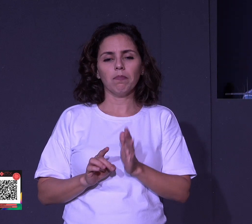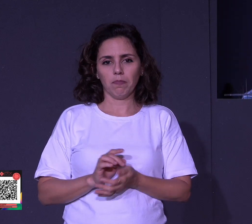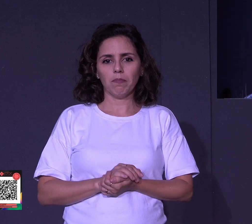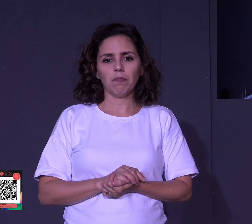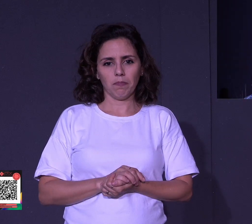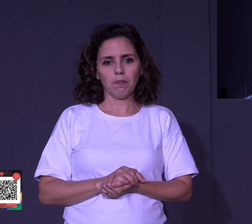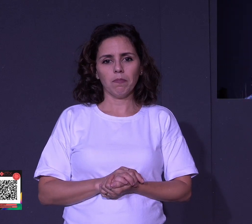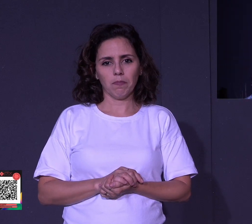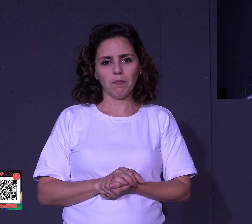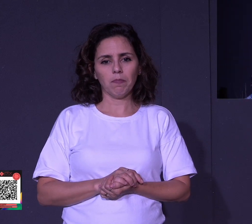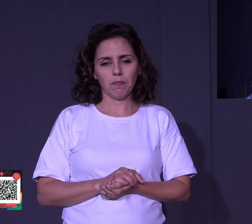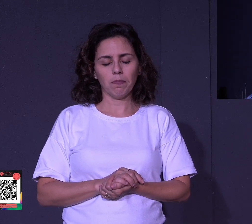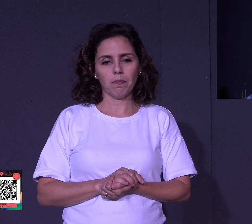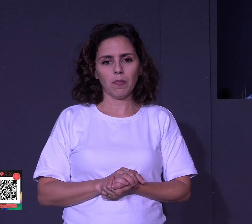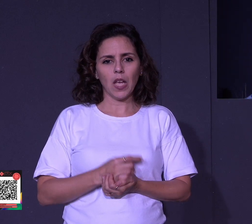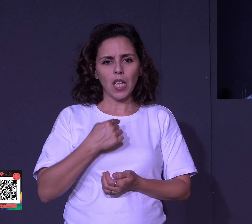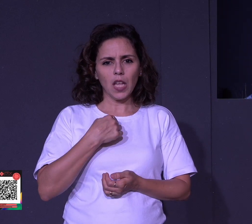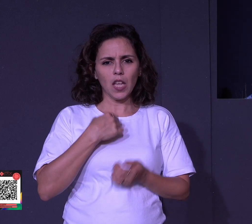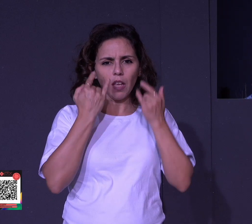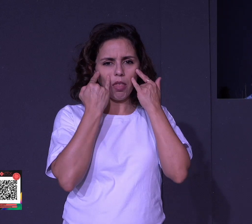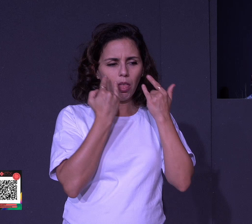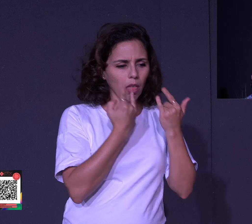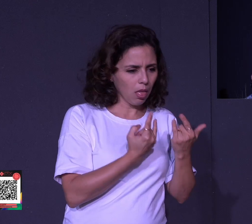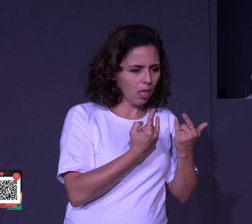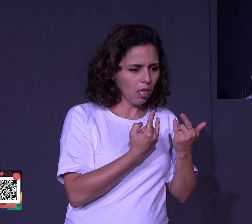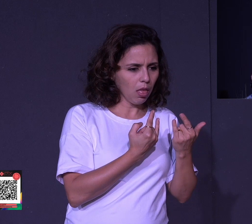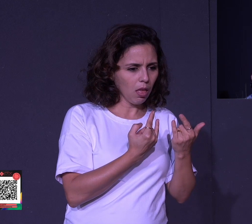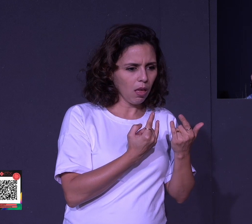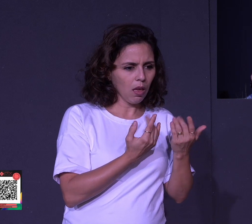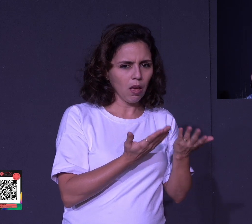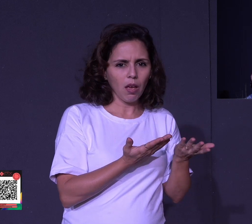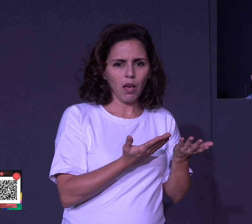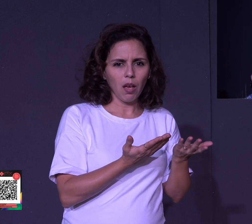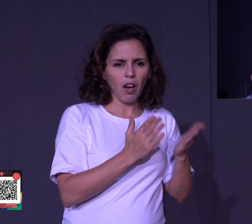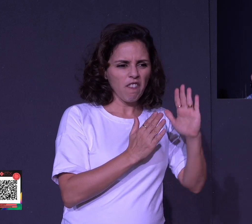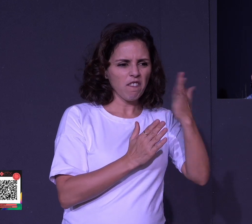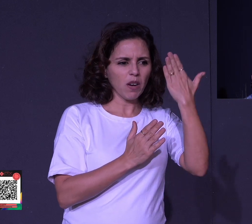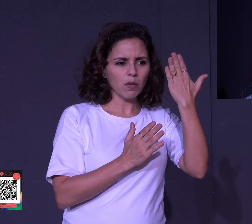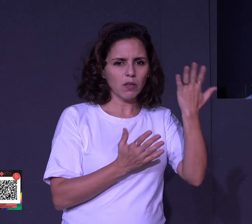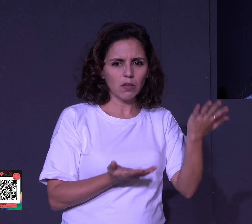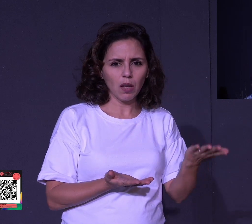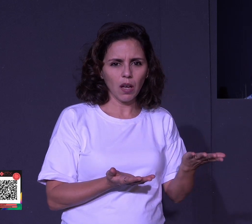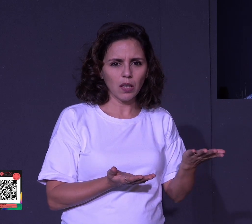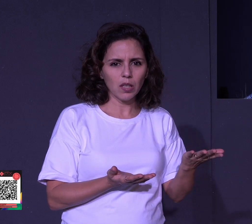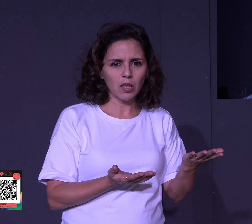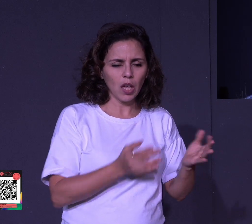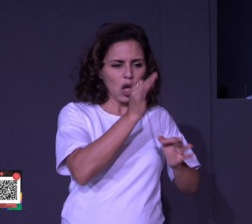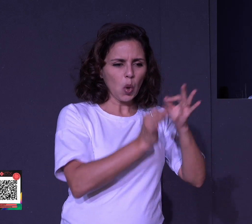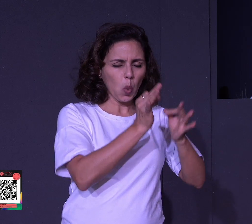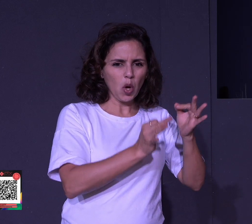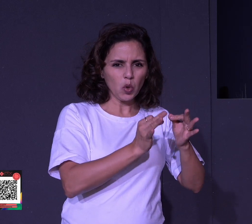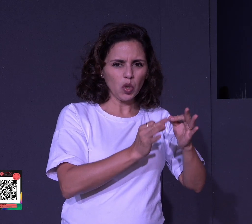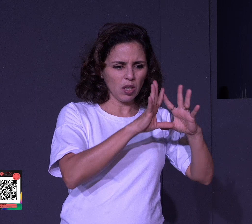Eu não posso flertar com a injustiça. Quem vive na inversão de valores, quem segue o curso desse mundo, em tudo que é contrário